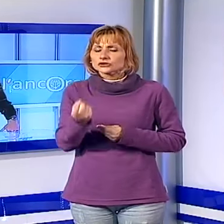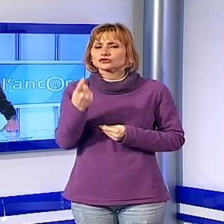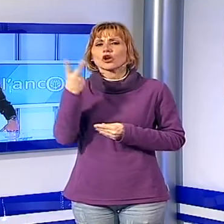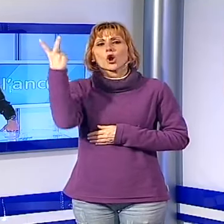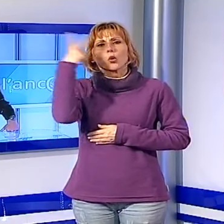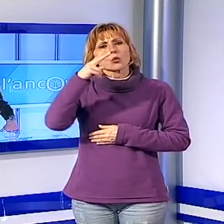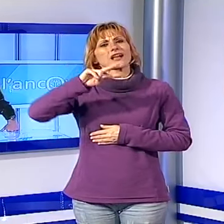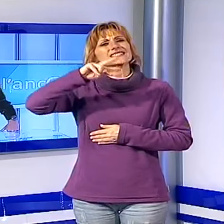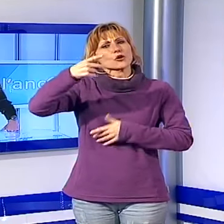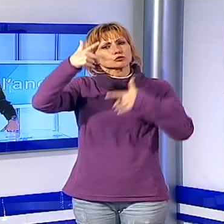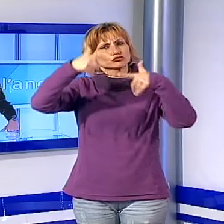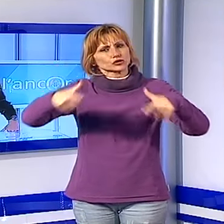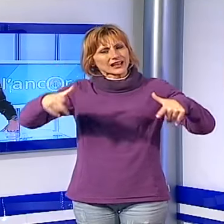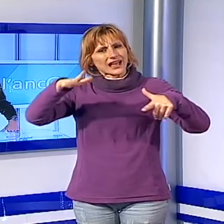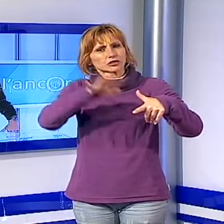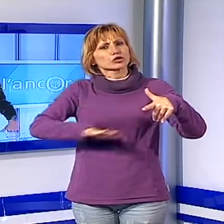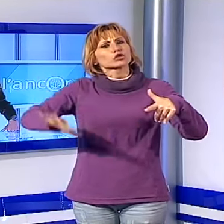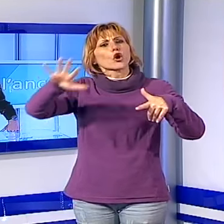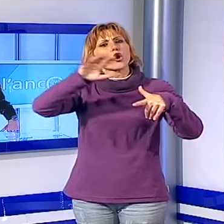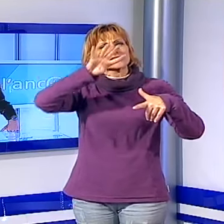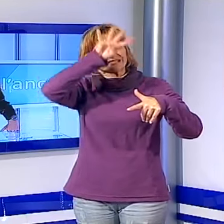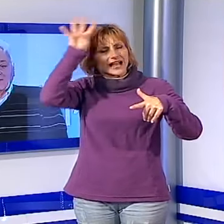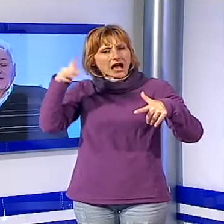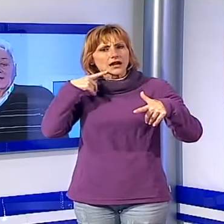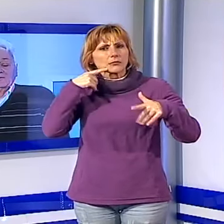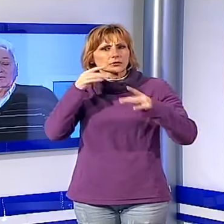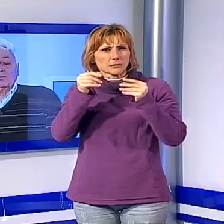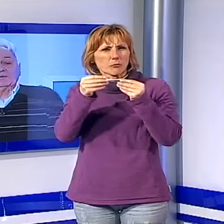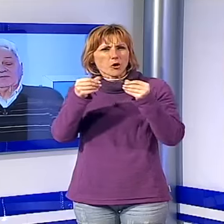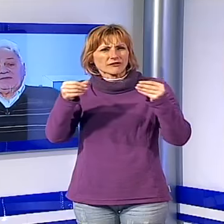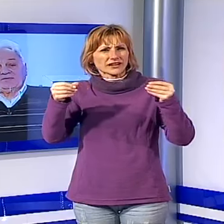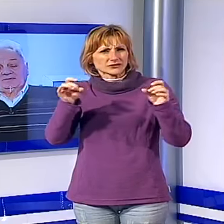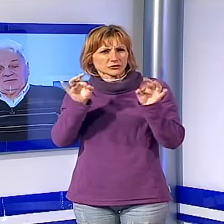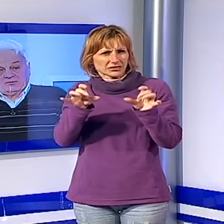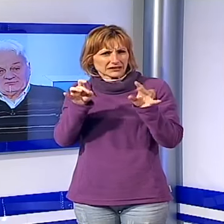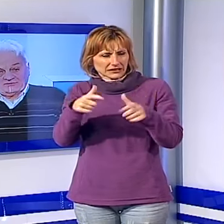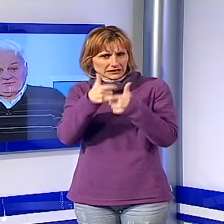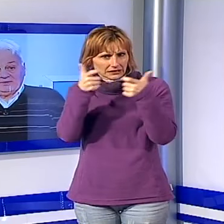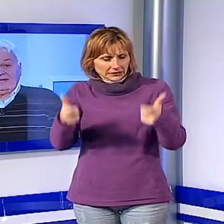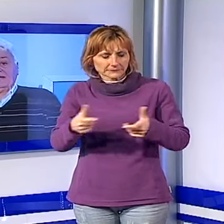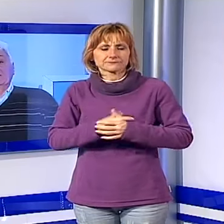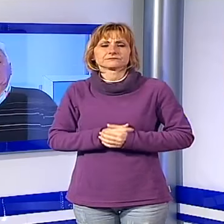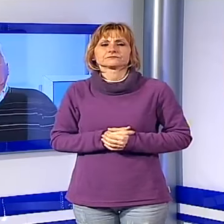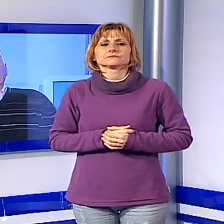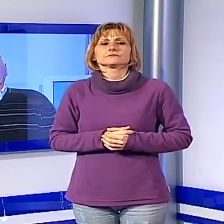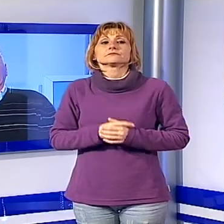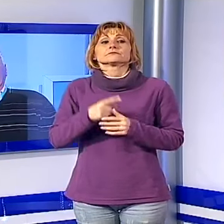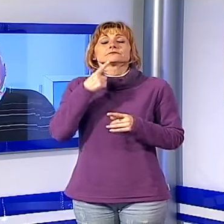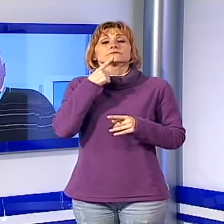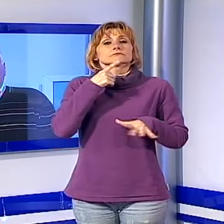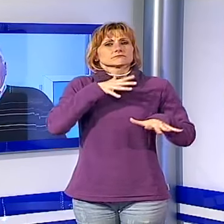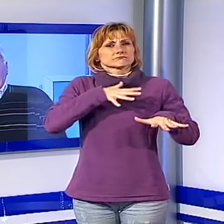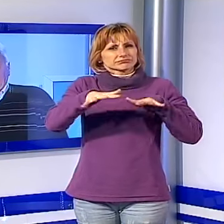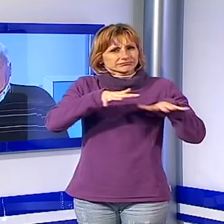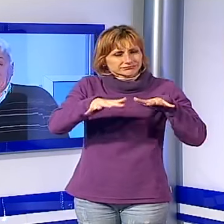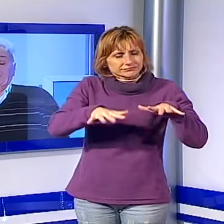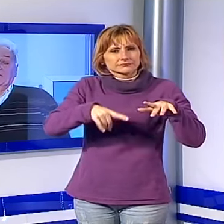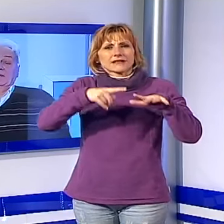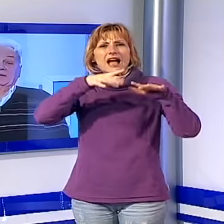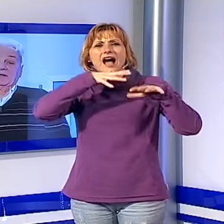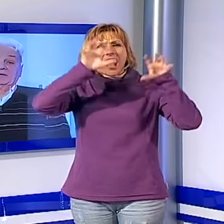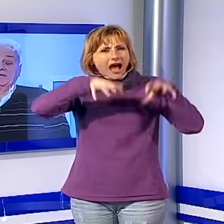la seconda città in Toscana per eccesso di polveri sottili. Dunque dissesto idriologico e inquinamento da polveri sottili